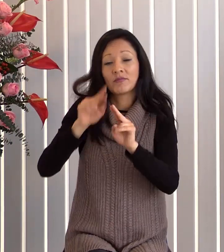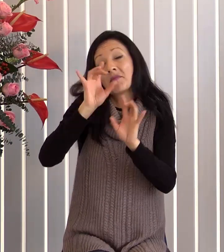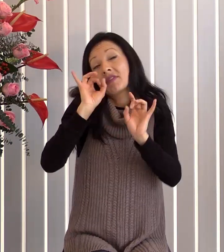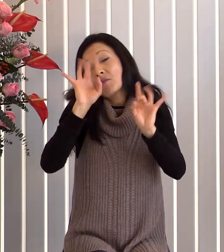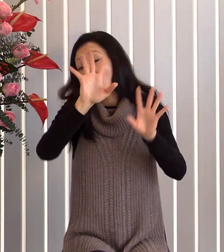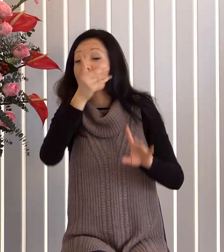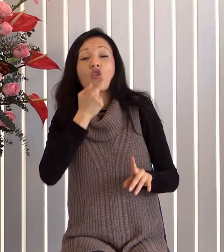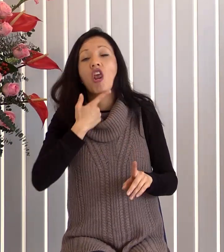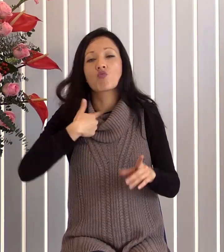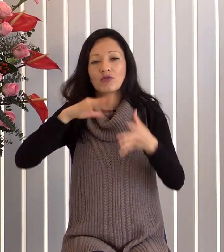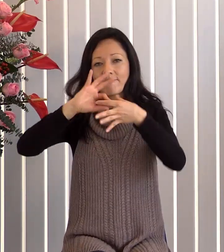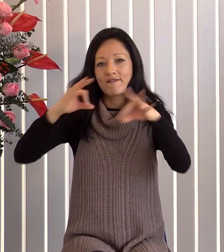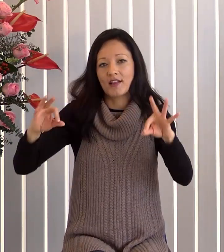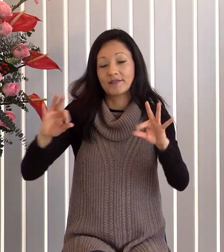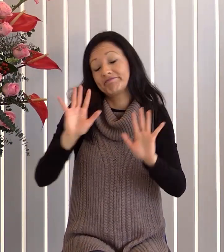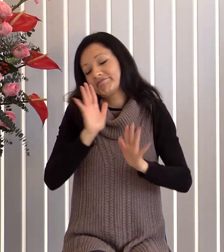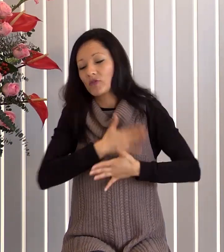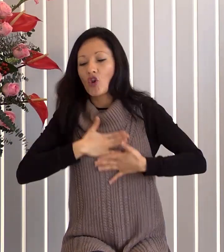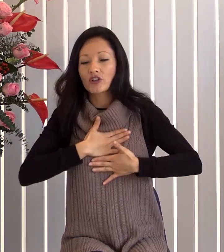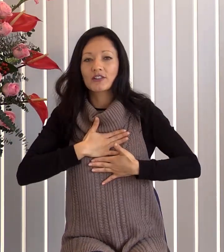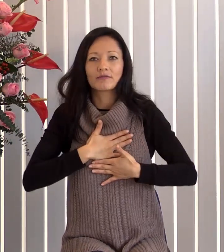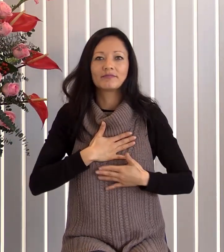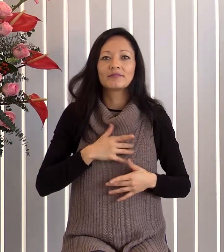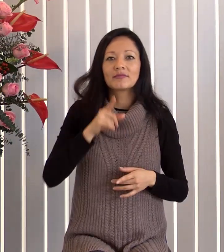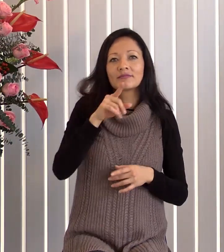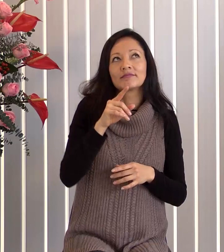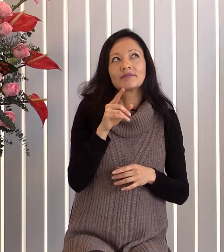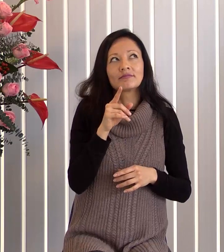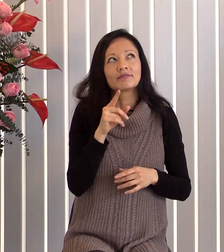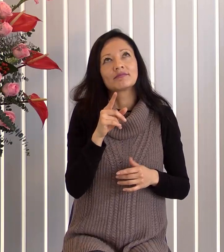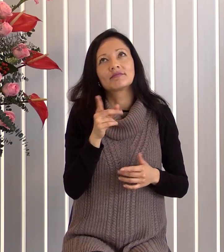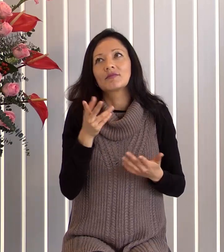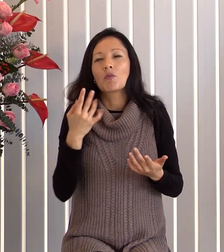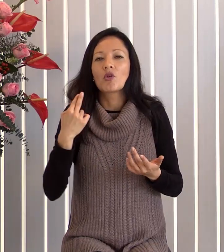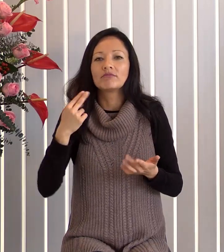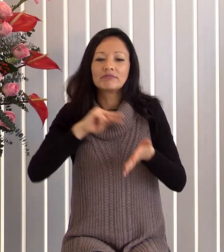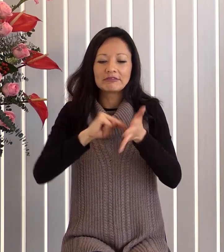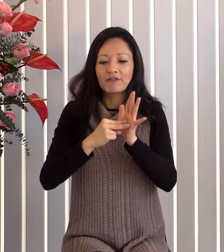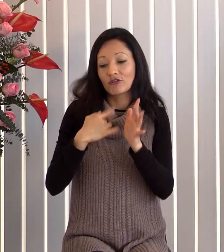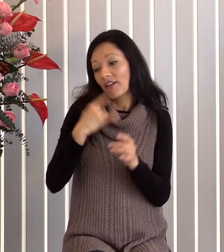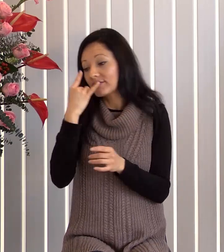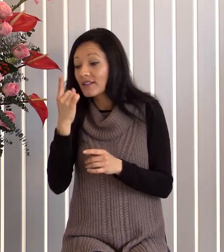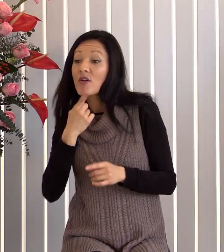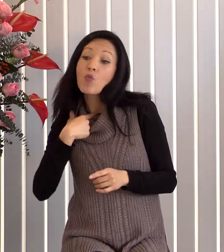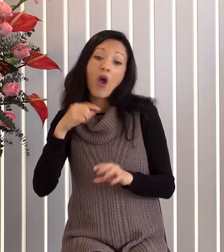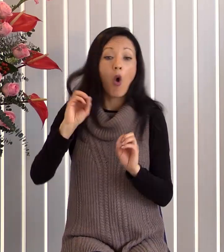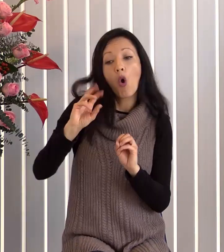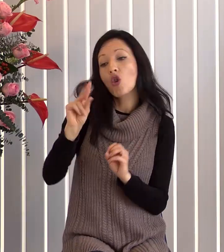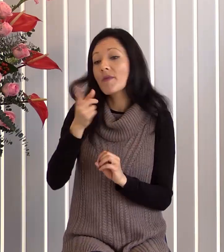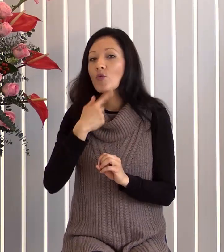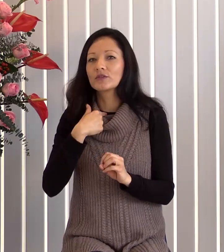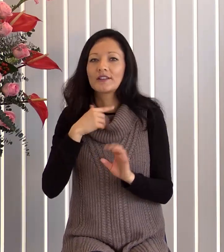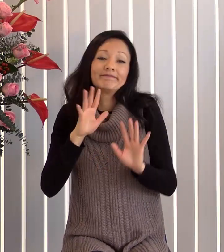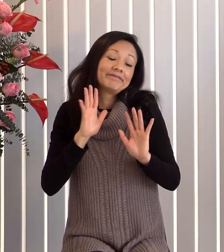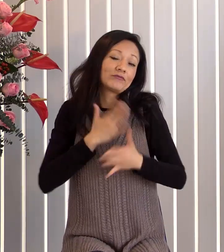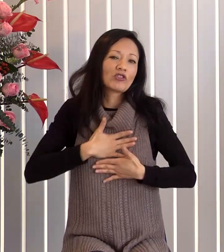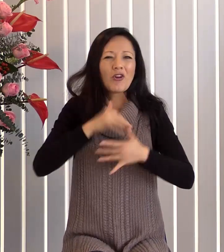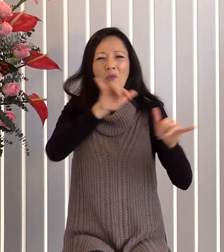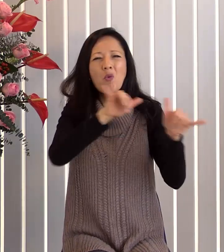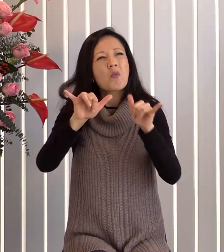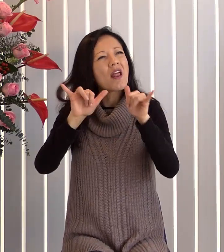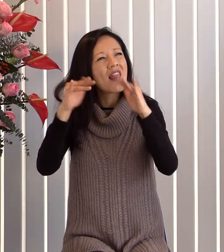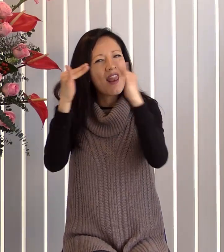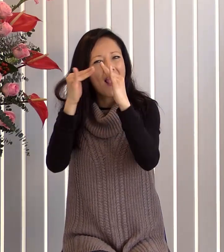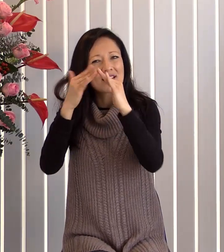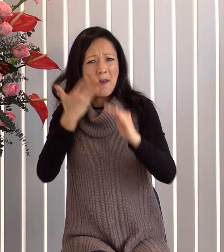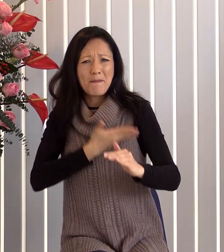Bueno, la verdad es que no es que la frase a nosotros no nos guste. Eso es como cuando la mamá en la casa odia el brócoli. Y la